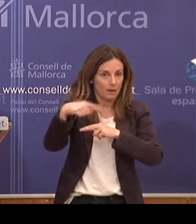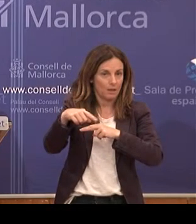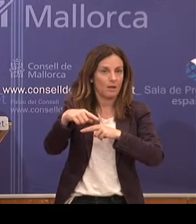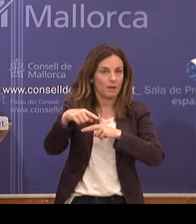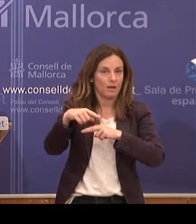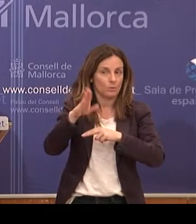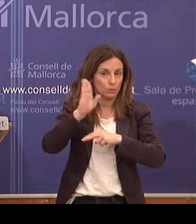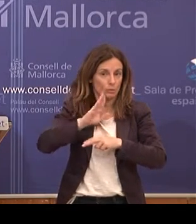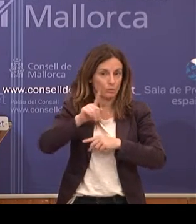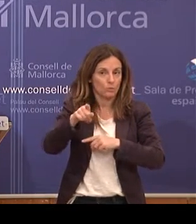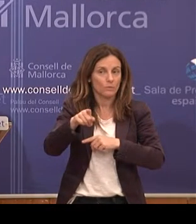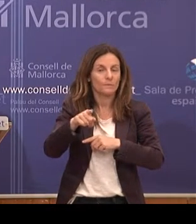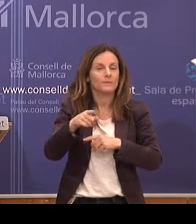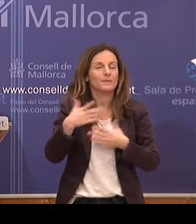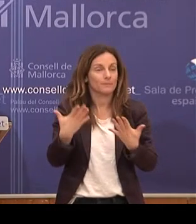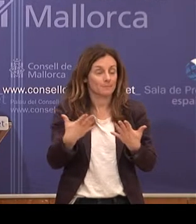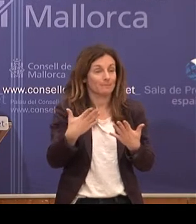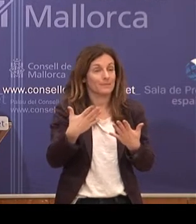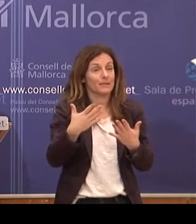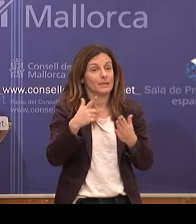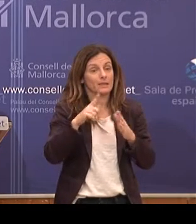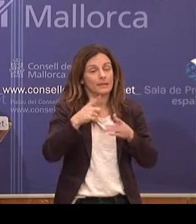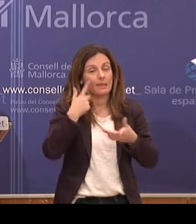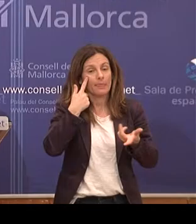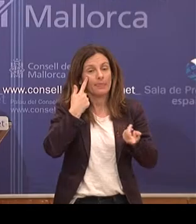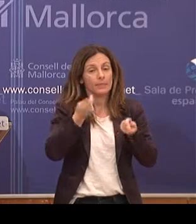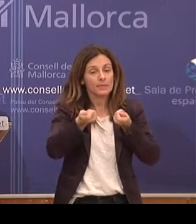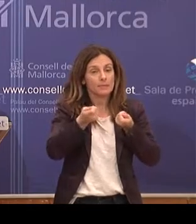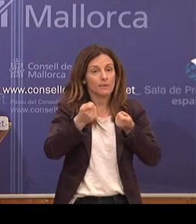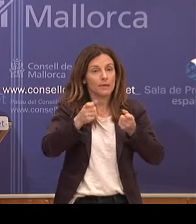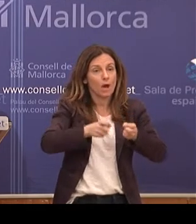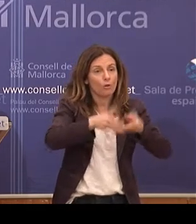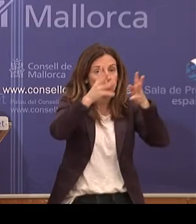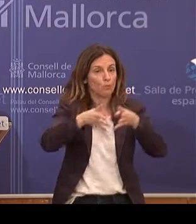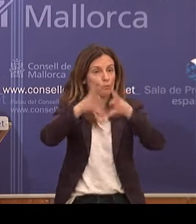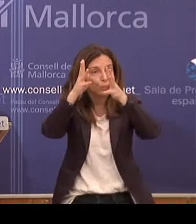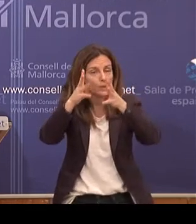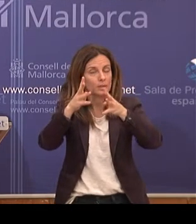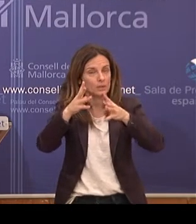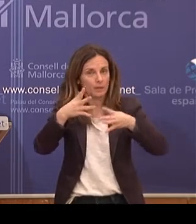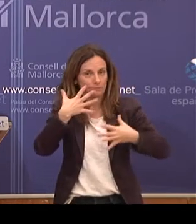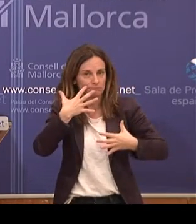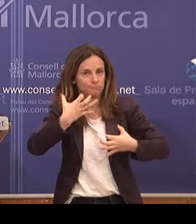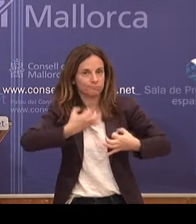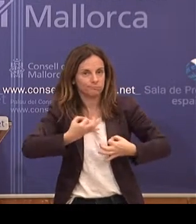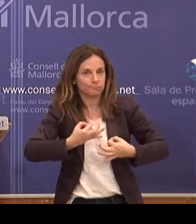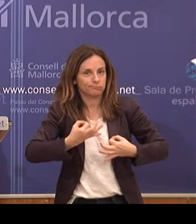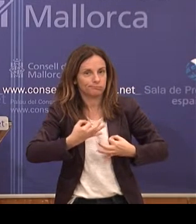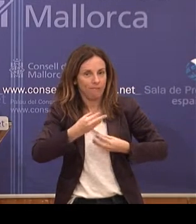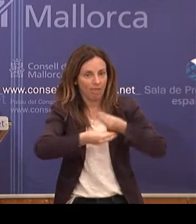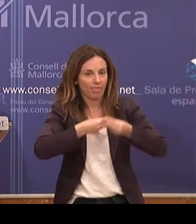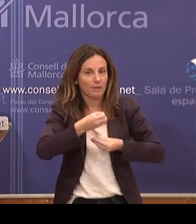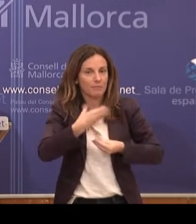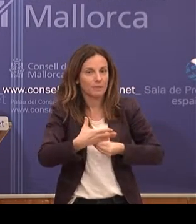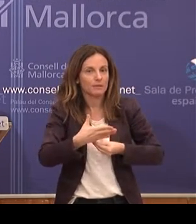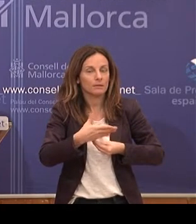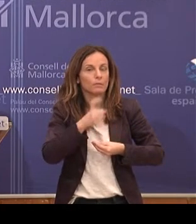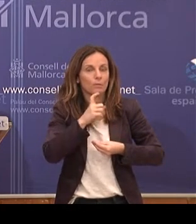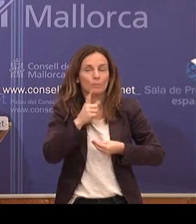en aquests expedients. Per altra banda, la tramitació d'aquests expedients també generarà